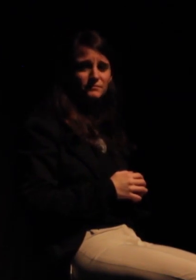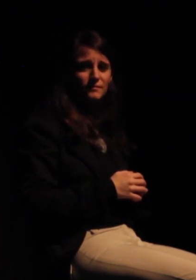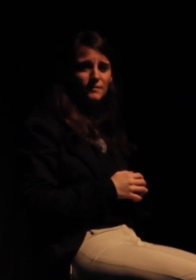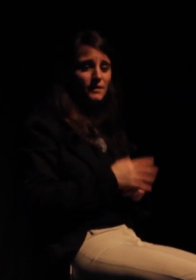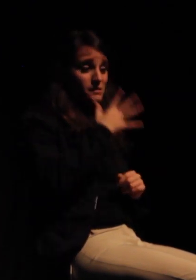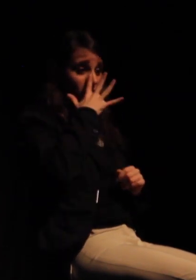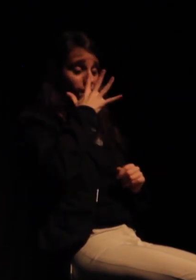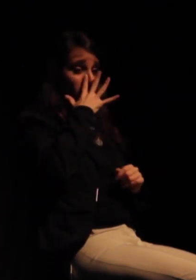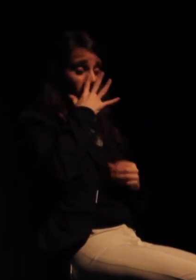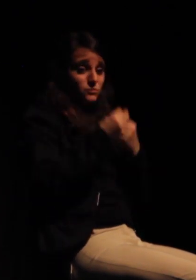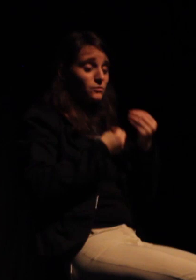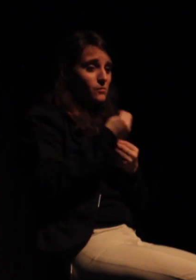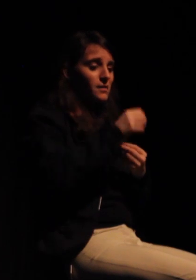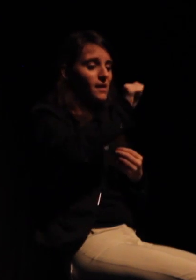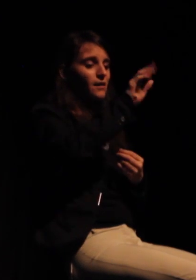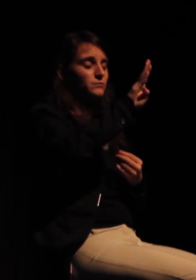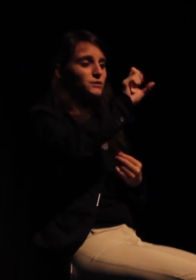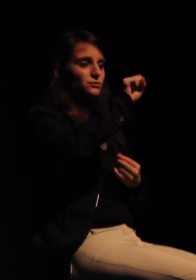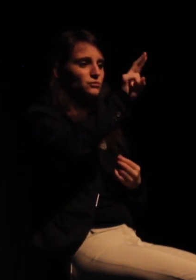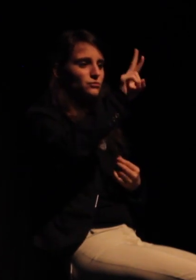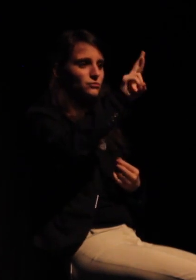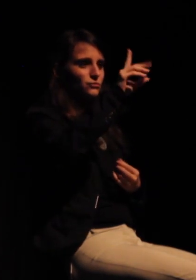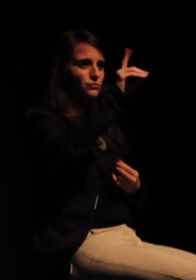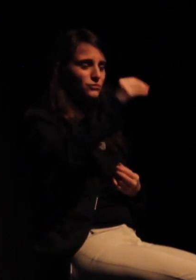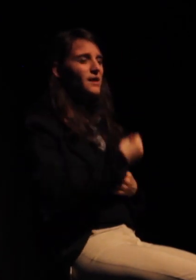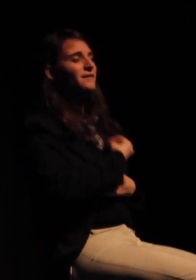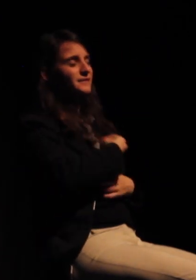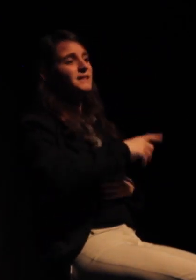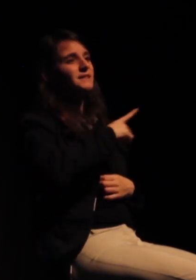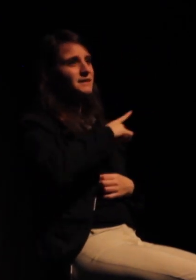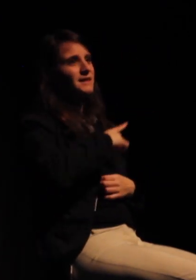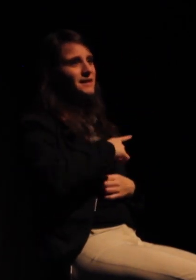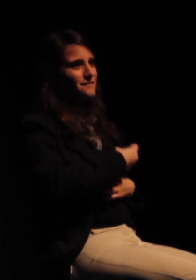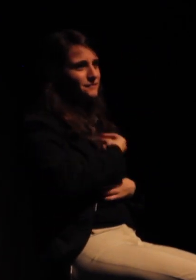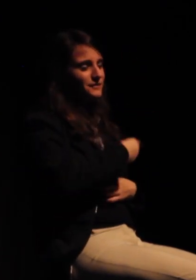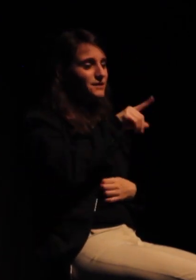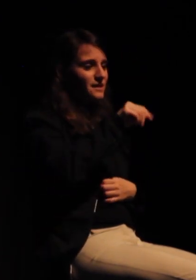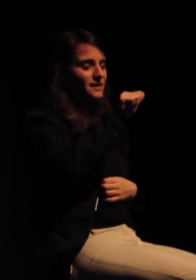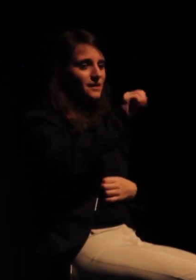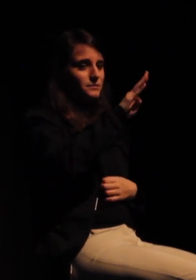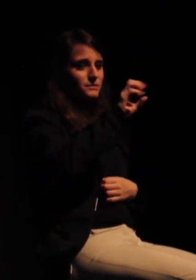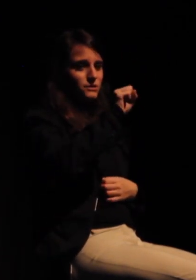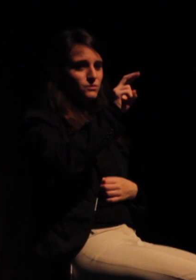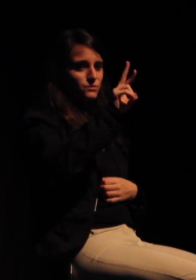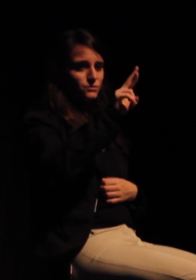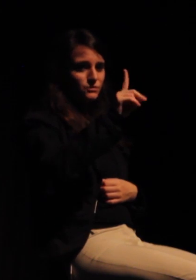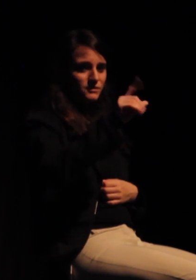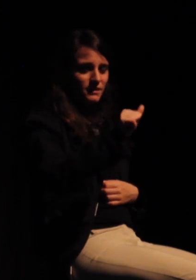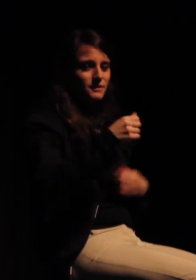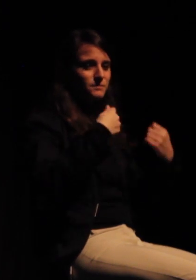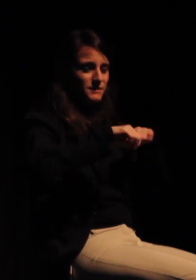absurdo. O absurdo existe na vida. A vida é absurda às vezes. E a gente tem que